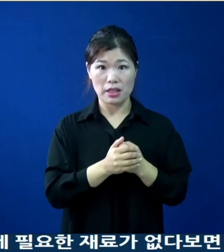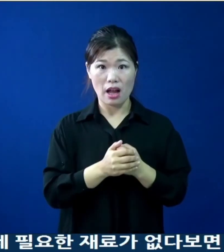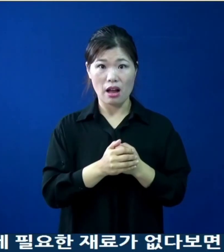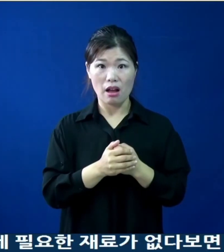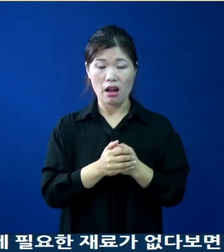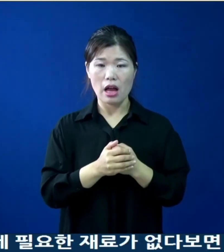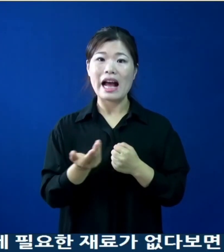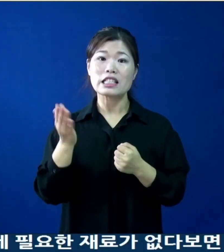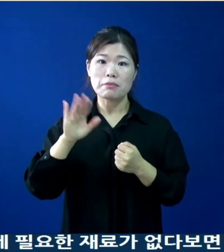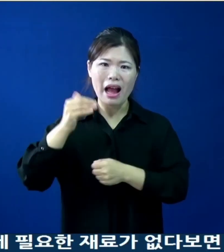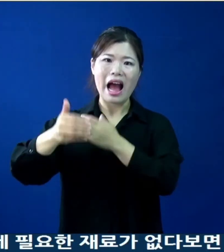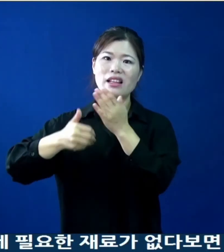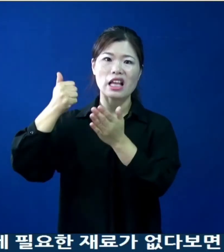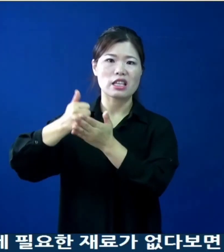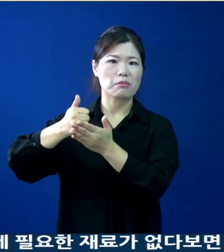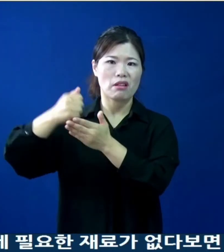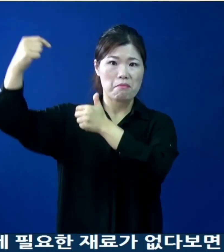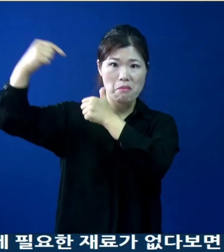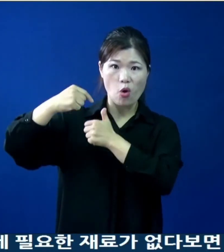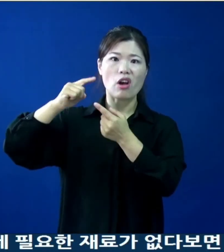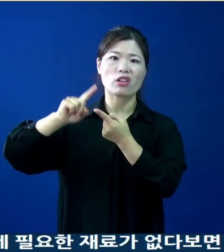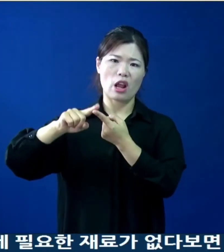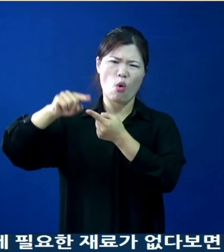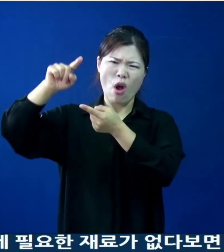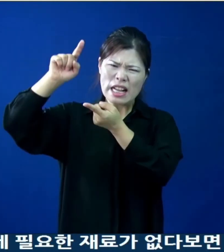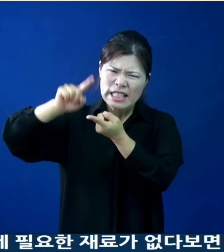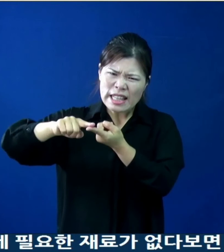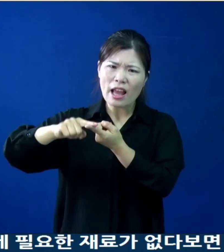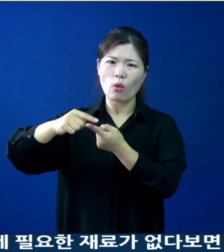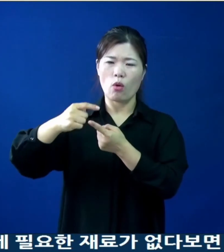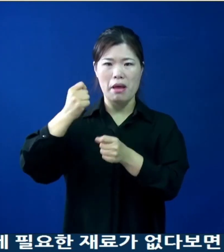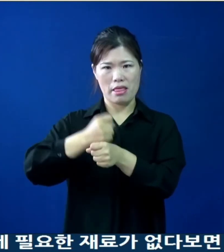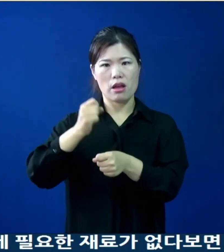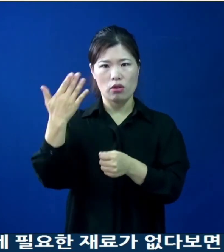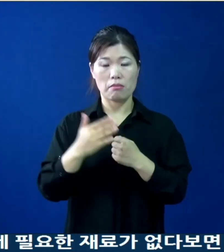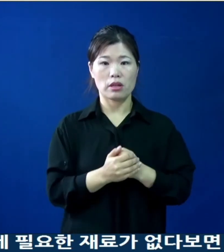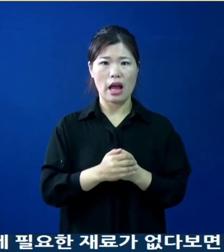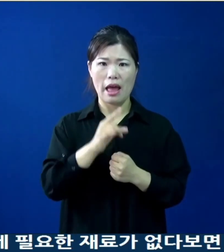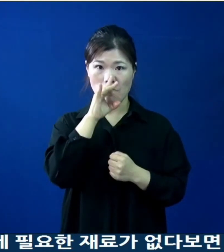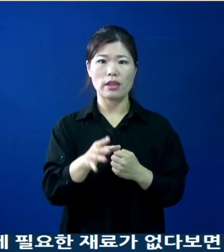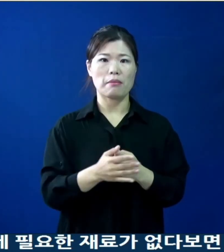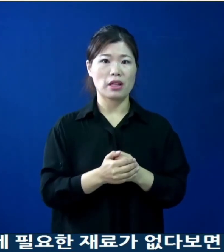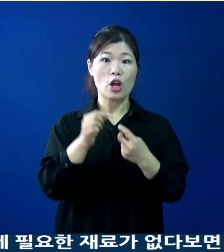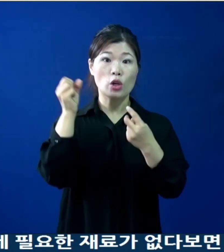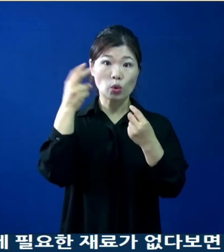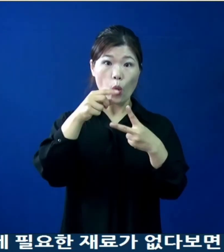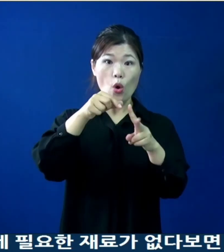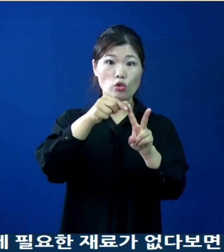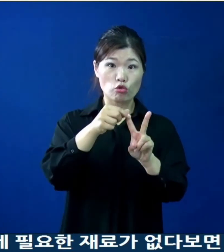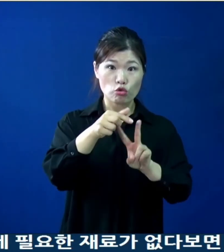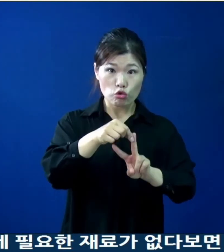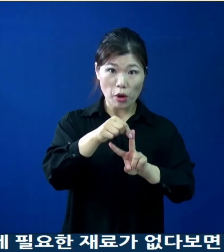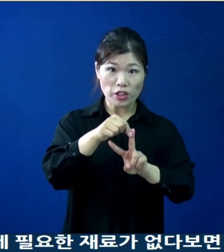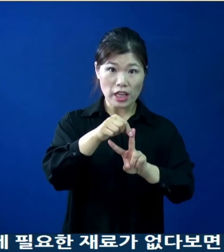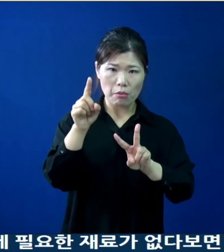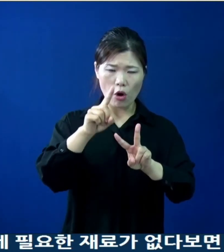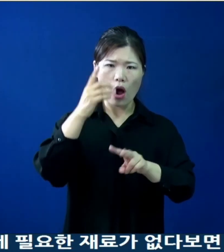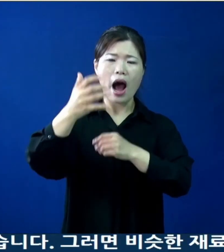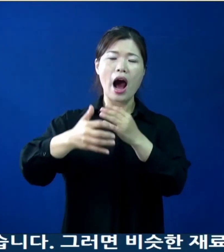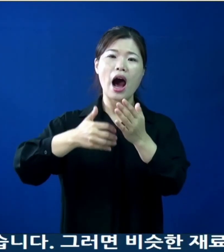겁니까? 안 된다는 겁니까? 안 된다는 거예요. 또 뭐가 안 되냐는 거냐면 여호와께 드리는 방식으로